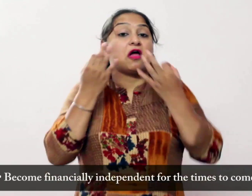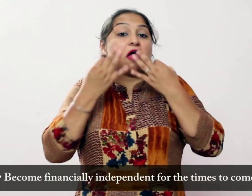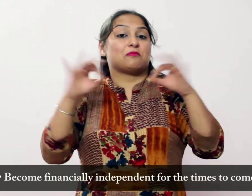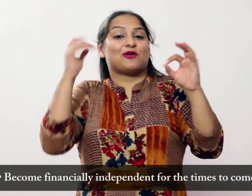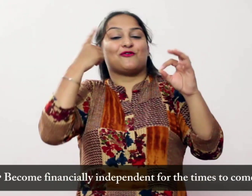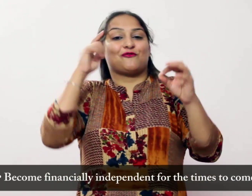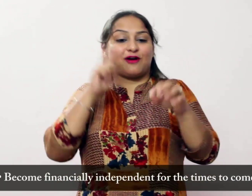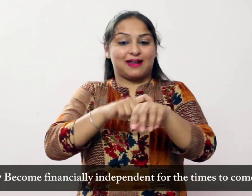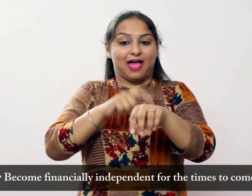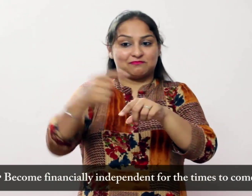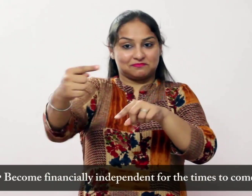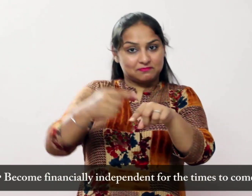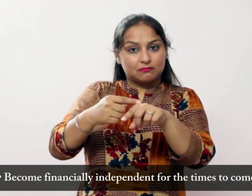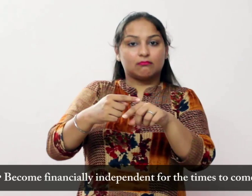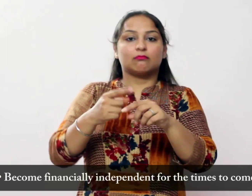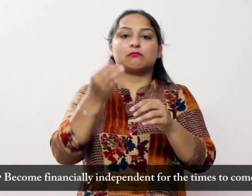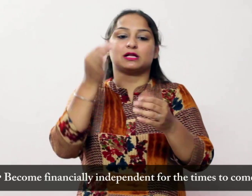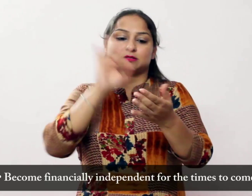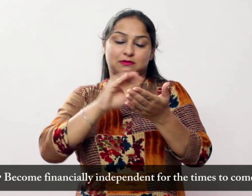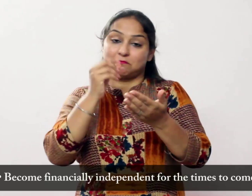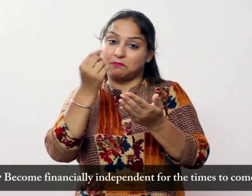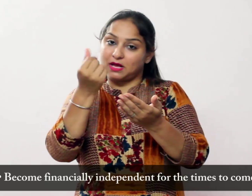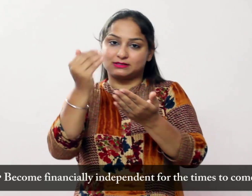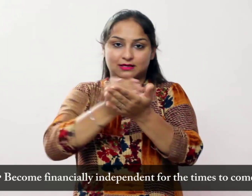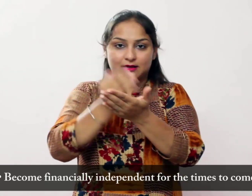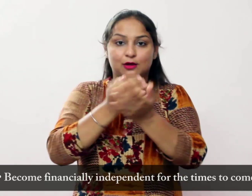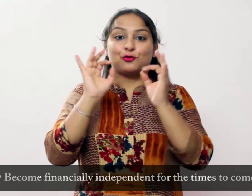आने वाले समय के लिए आर्थिक रूप से स्वतंत्र बने।